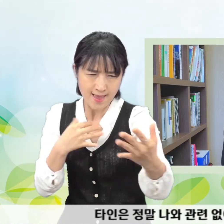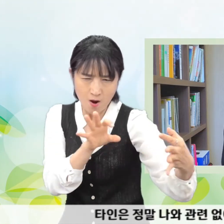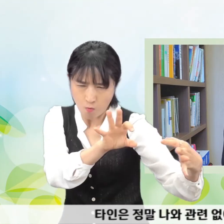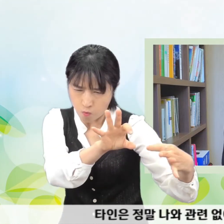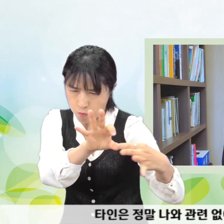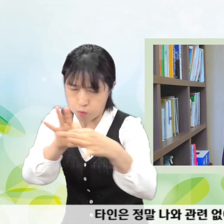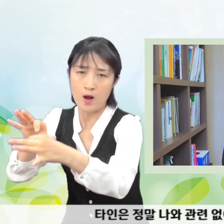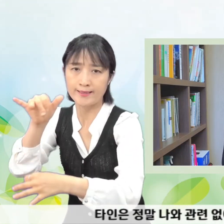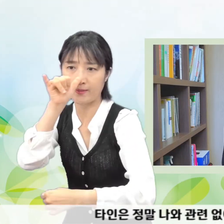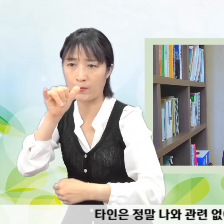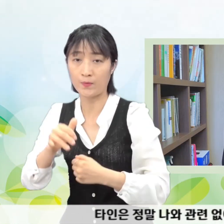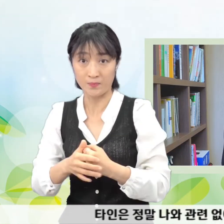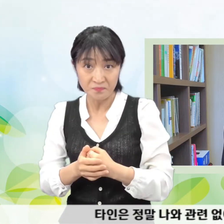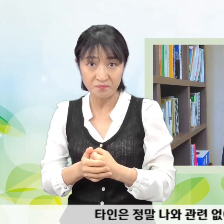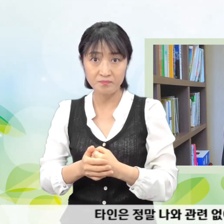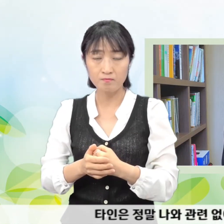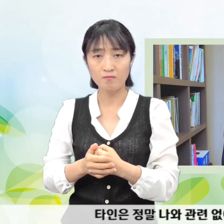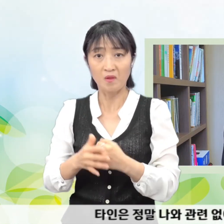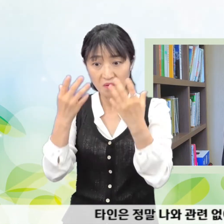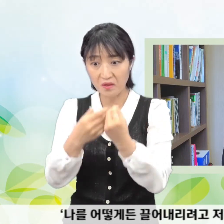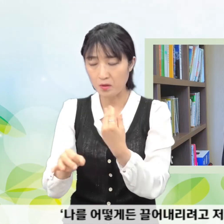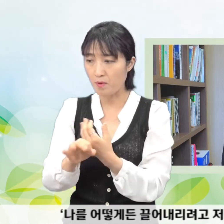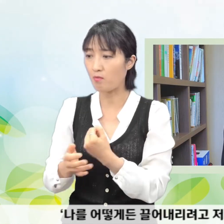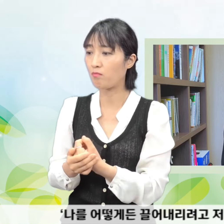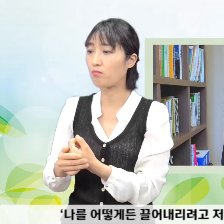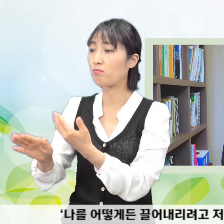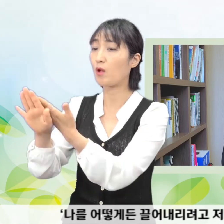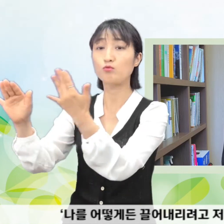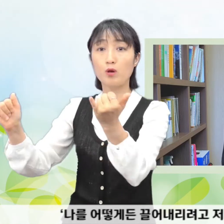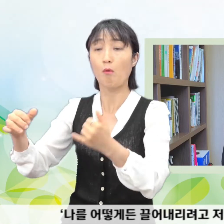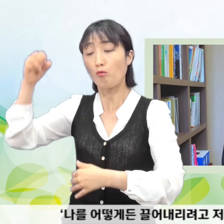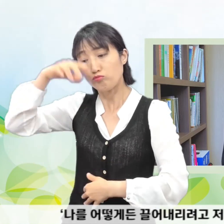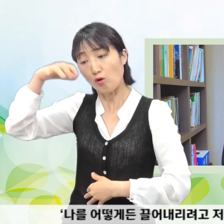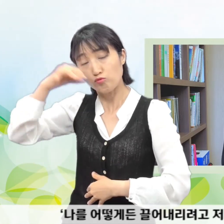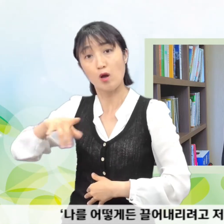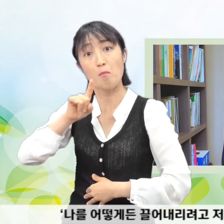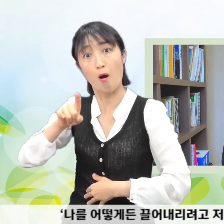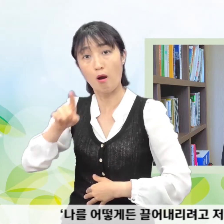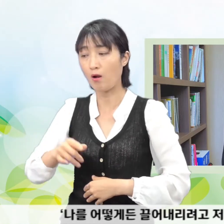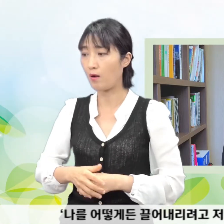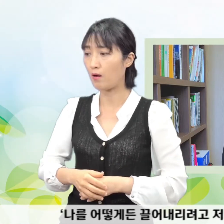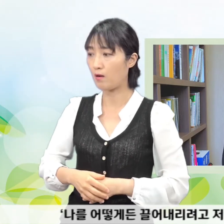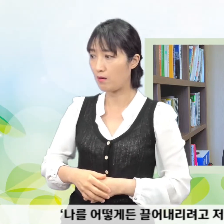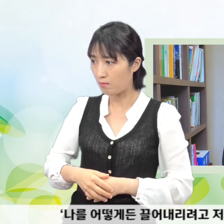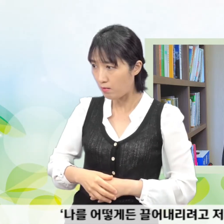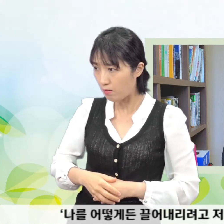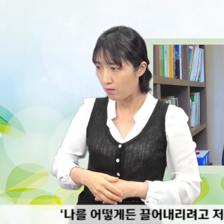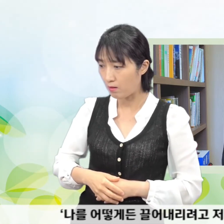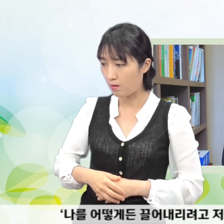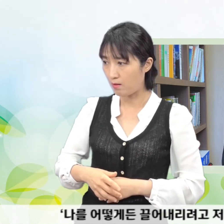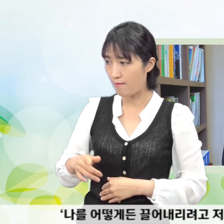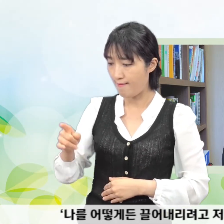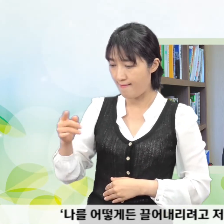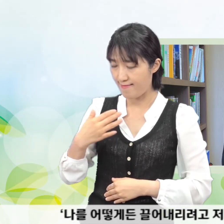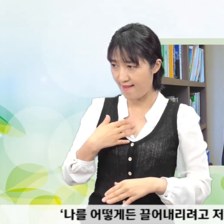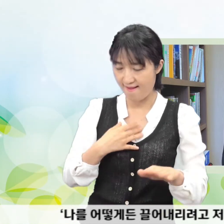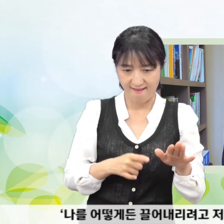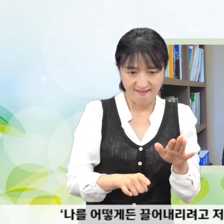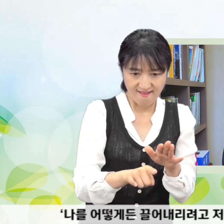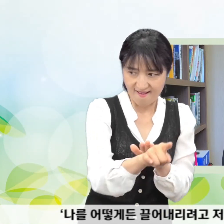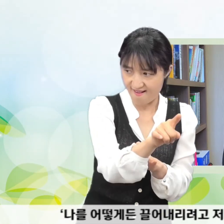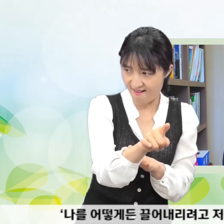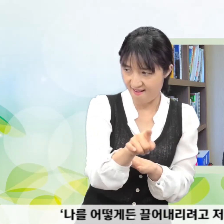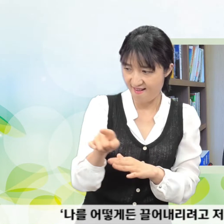그래서 타인은 정말 나랑 관련 없이 한 말인데 저거 나를 어떻게 내가 너무 잘 나가니까 나를 끌어내리려고